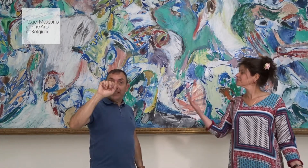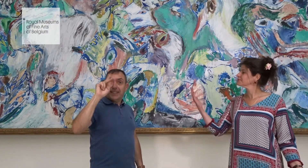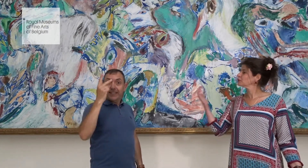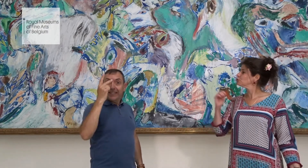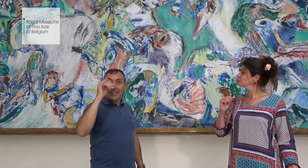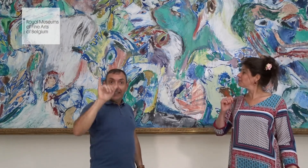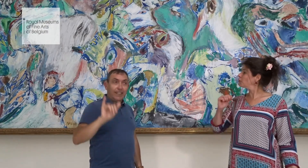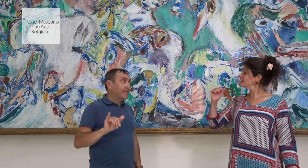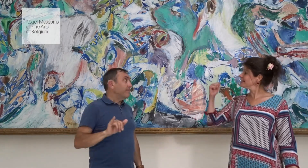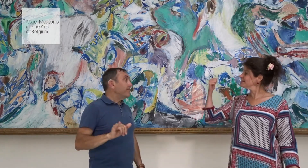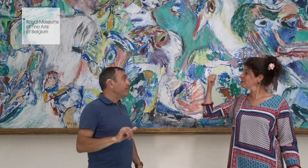Tu nous apprends le signe?